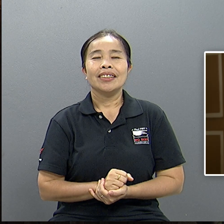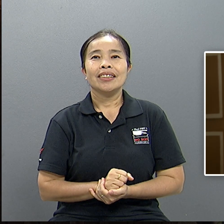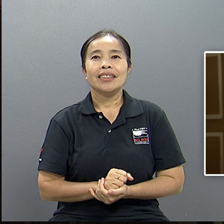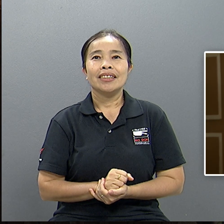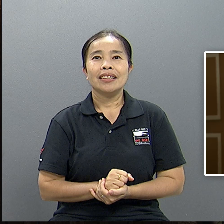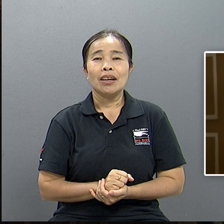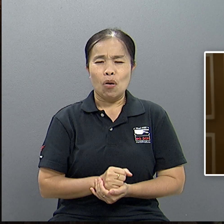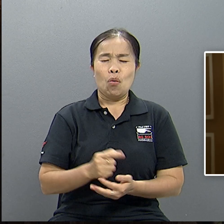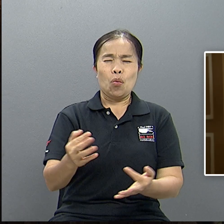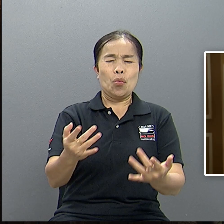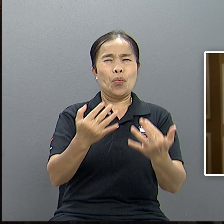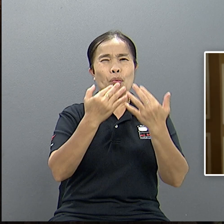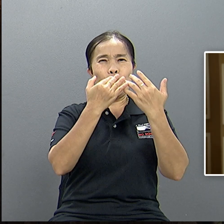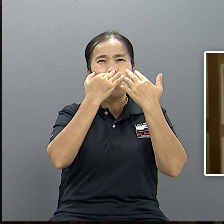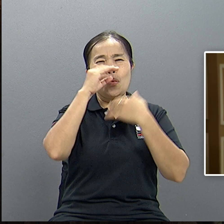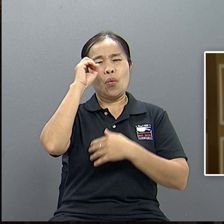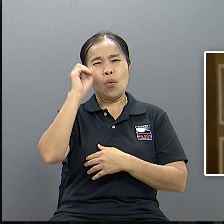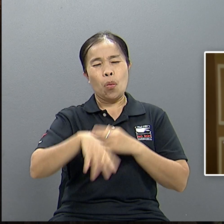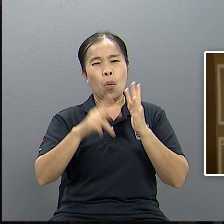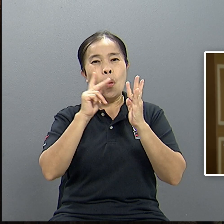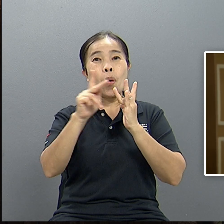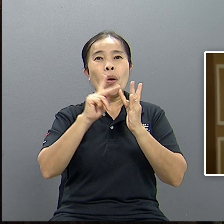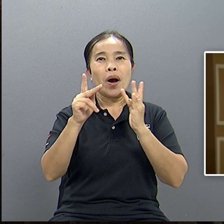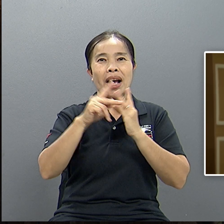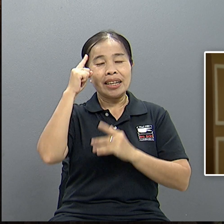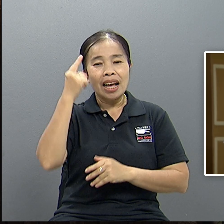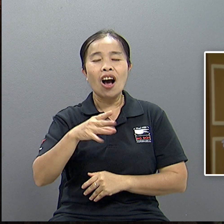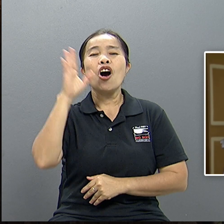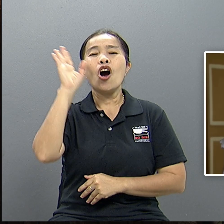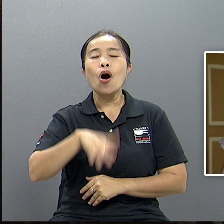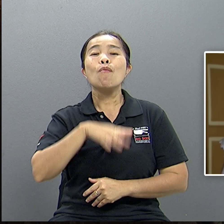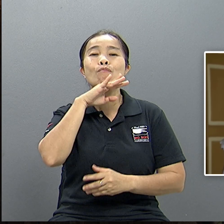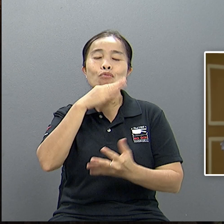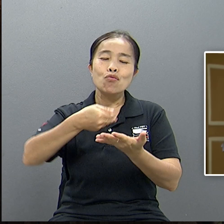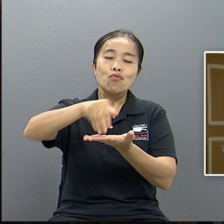ทองสำลีก็นึกว่าอะไรครัวกริ้งนี้เอง